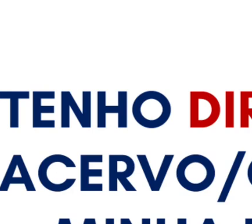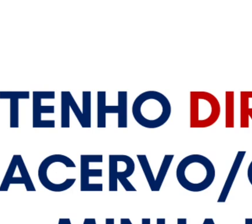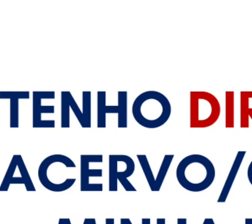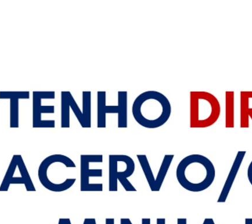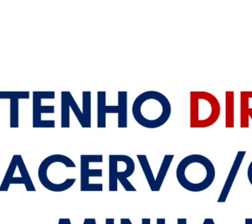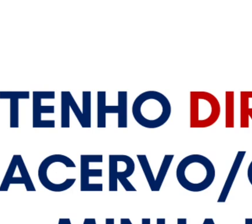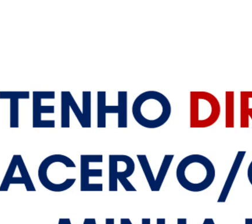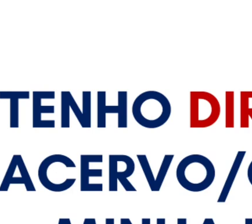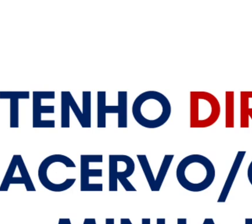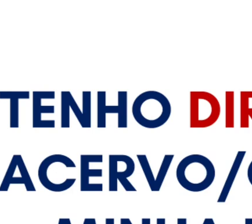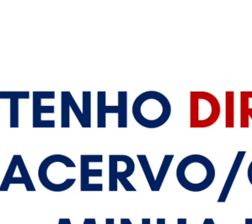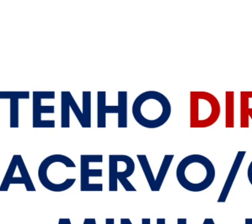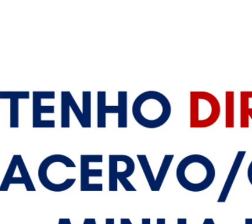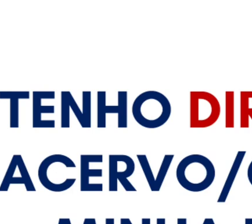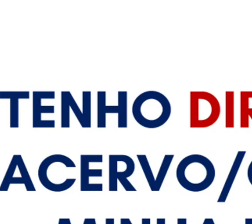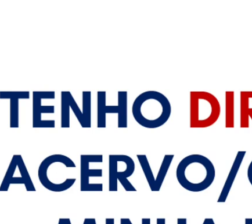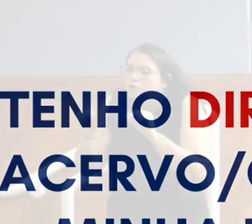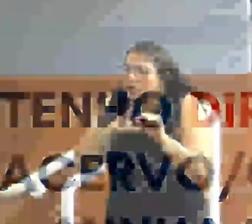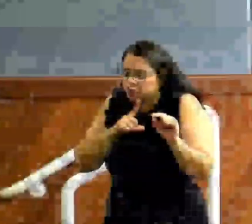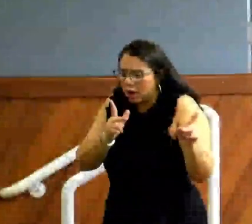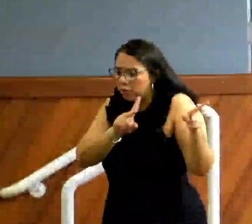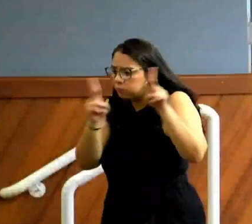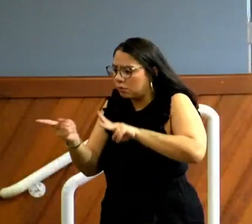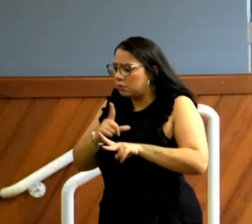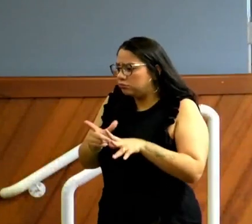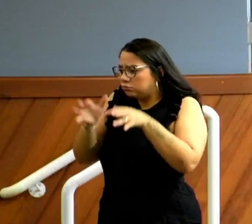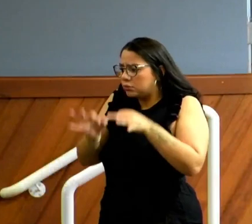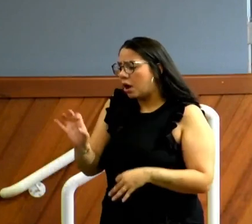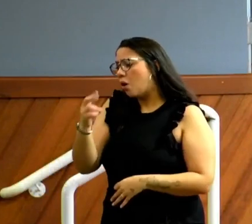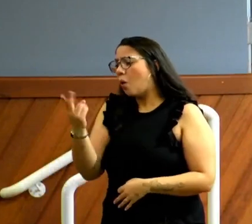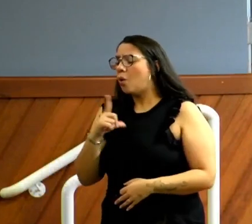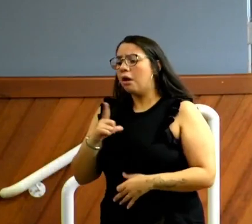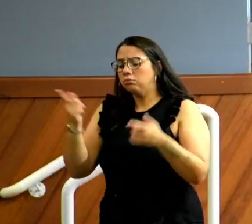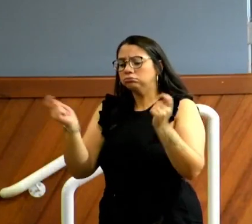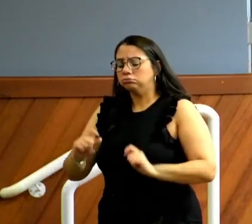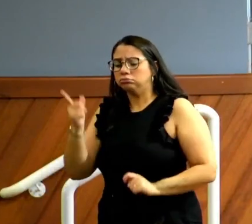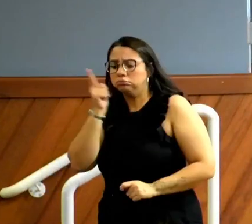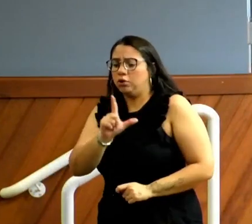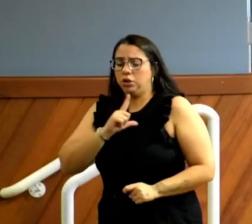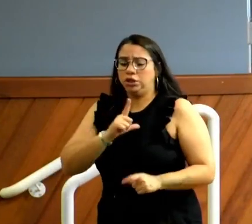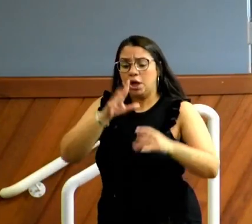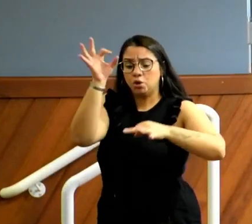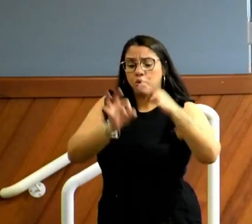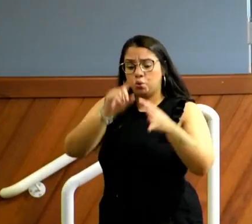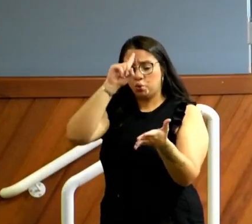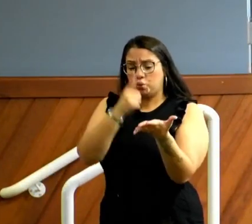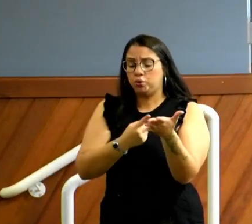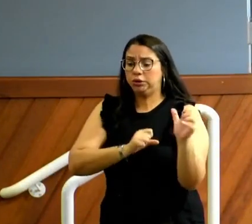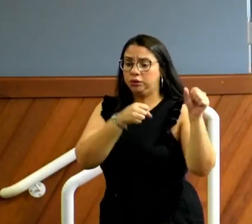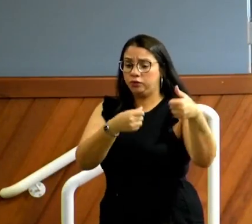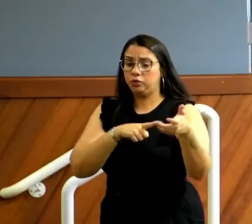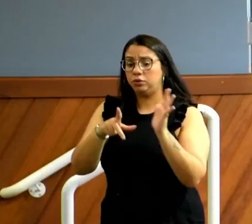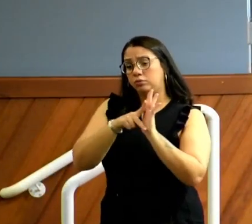né? Esse material foi devidamente transferido? Ou eu consigo legitimar juridicamente a posse